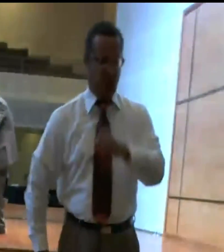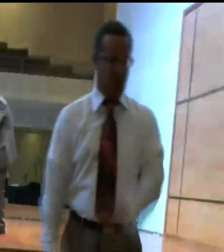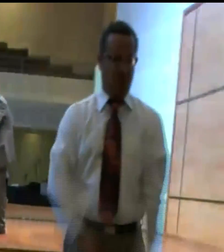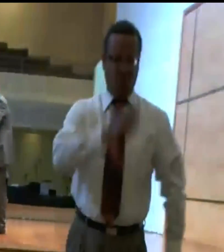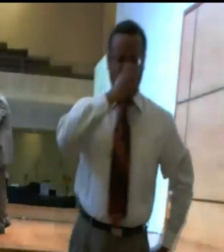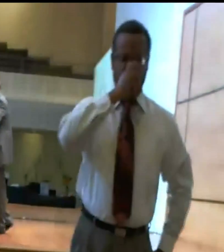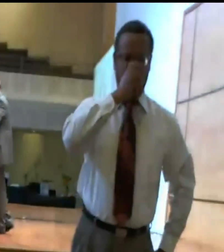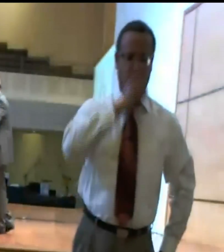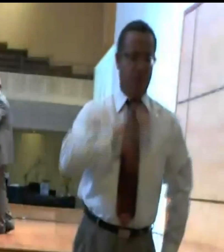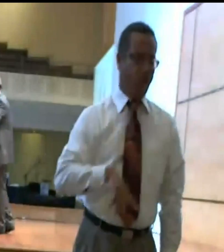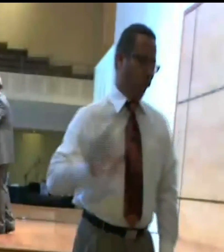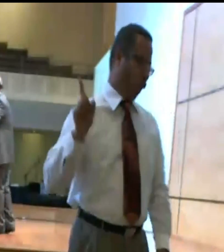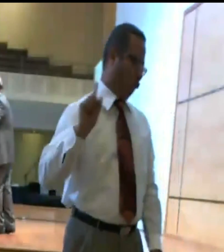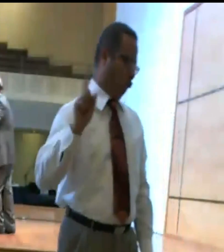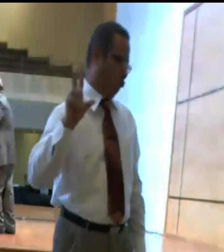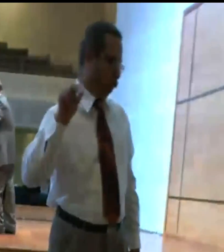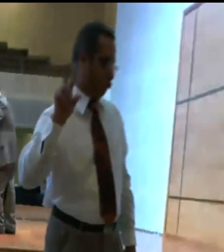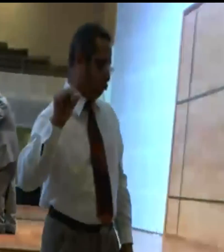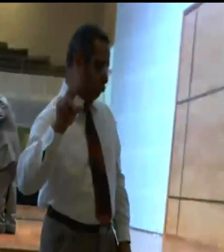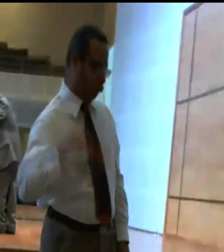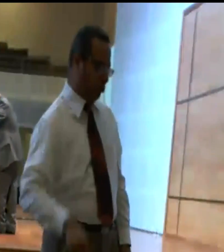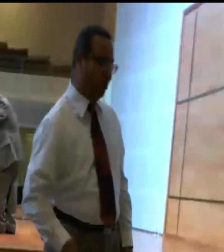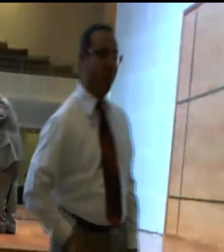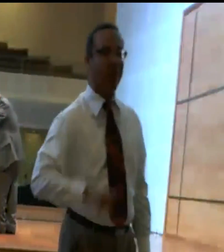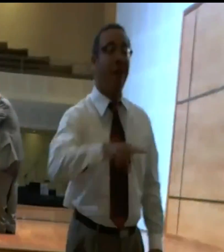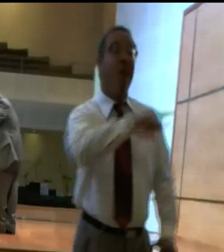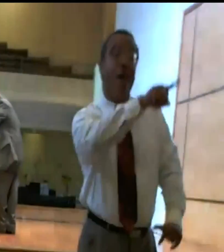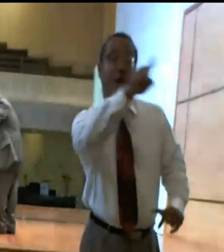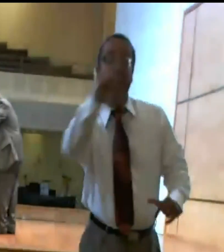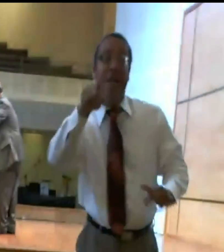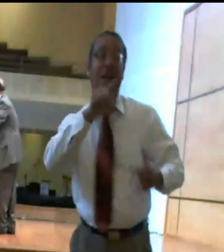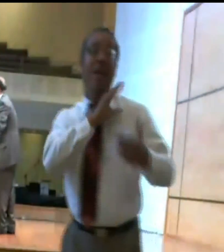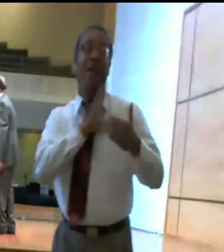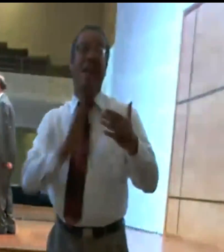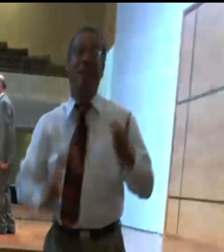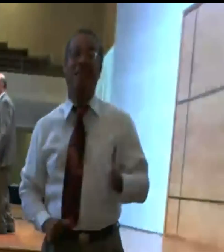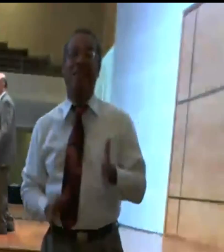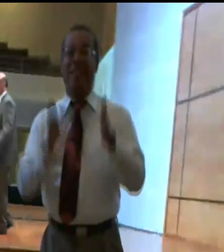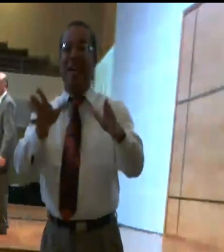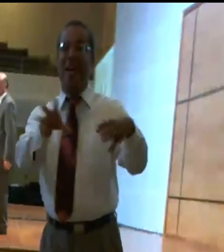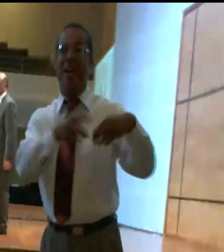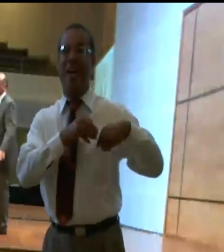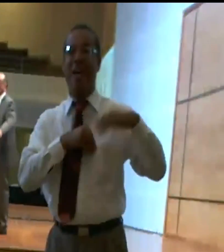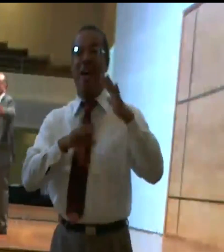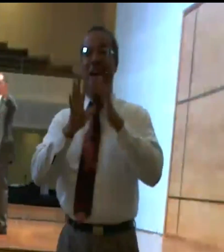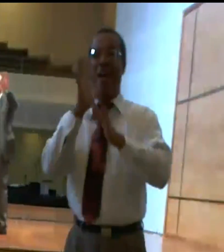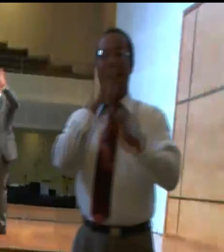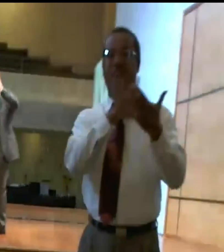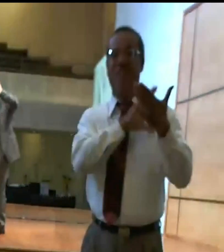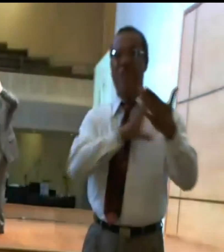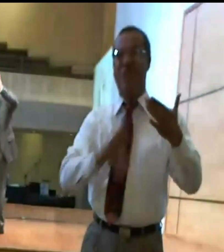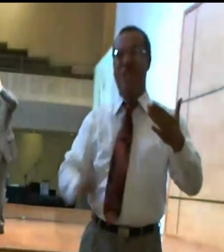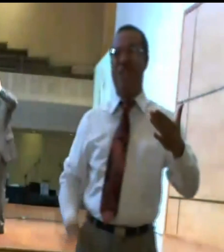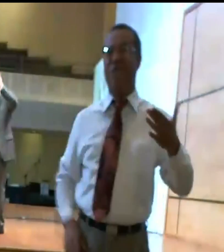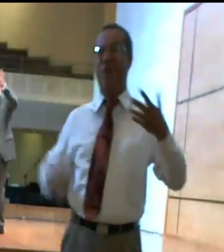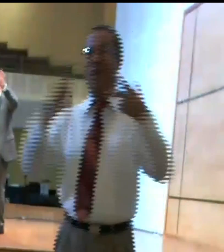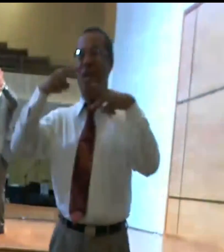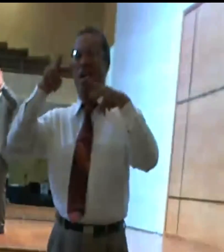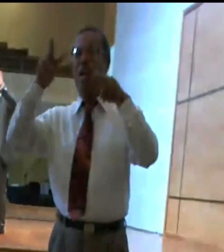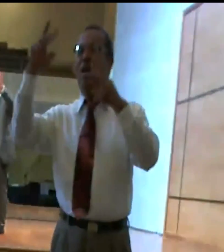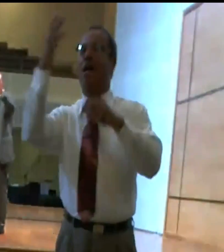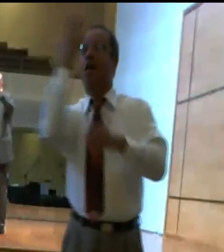dice. Por eso es que ese rostro no es muy atractivo para el mundo incrédulo. Había una niña que oraba al Señor y le decía: